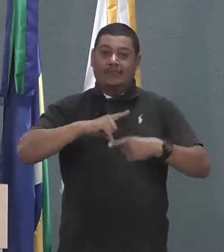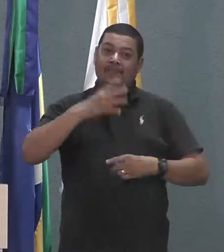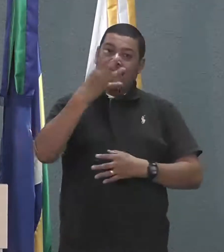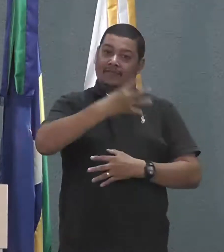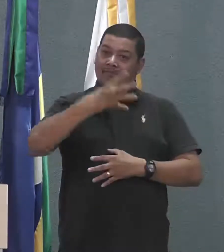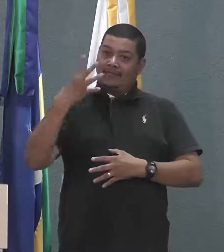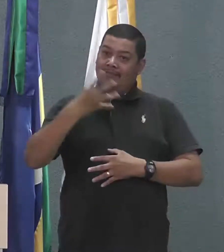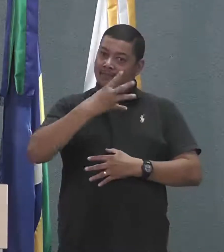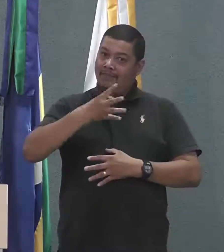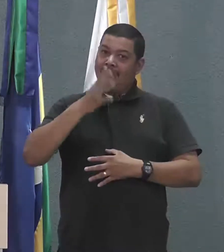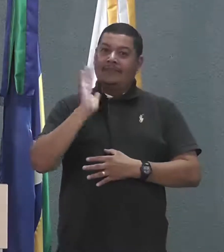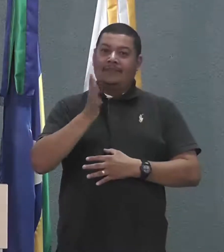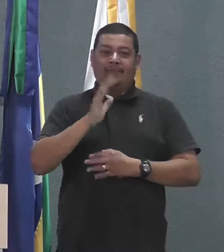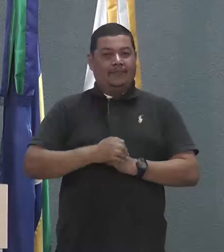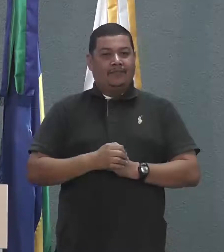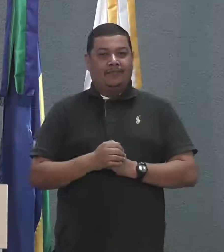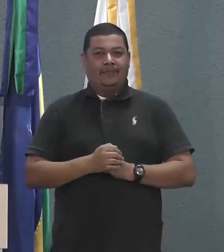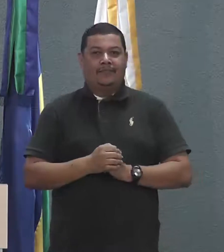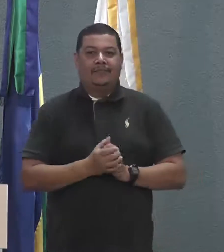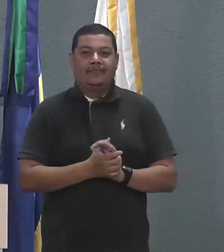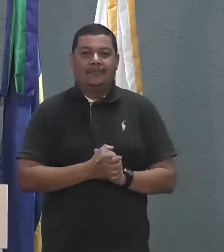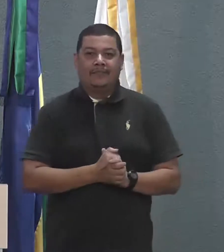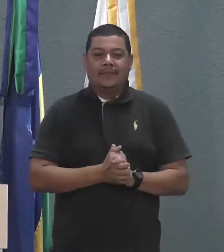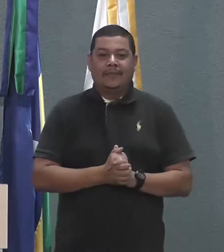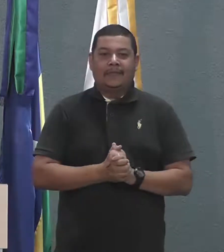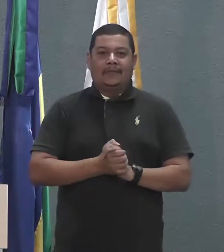emancipação da nossa cidade.